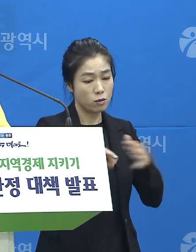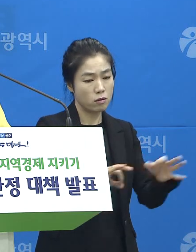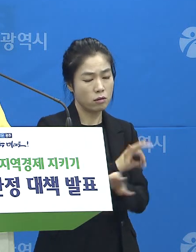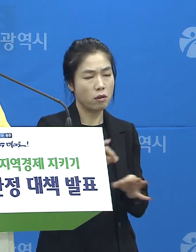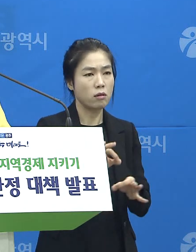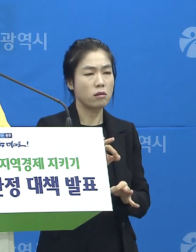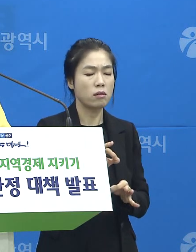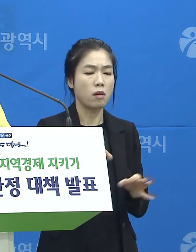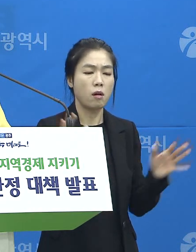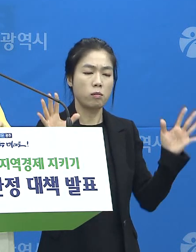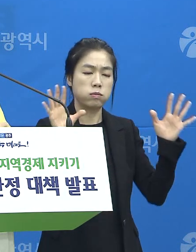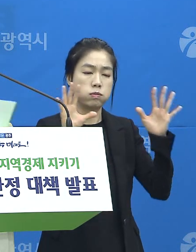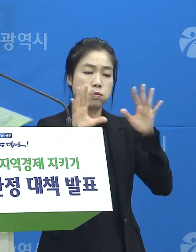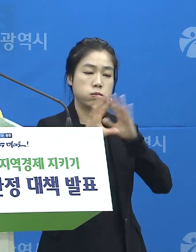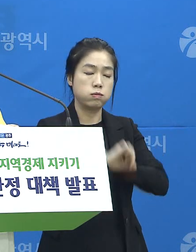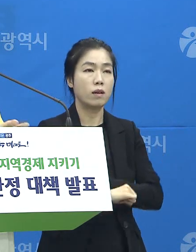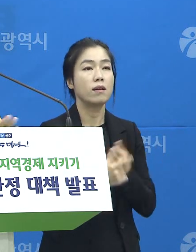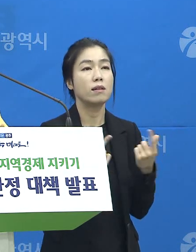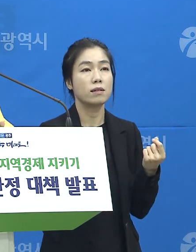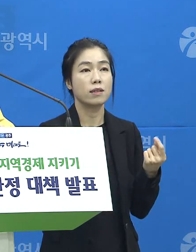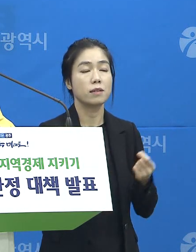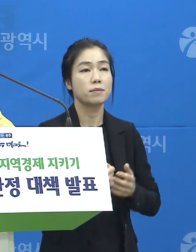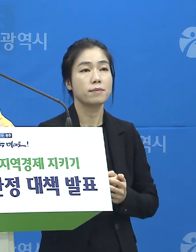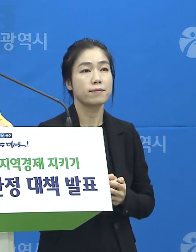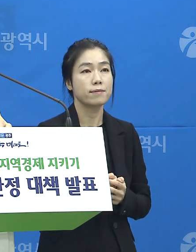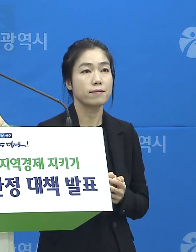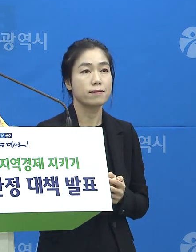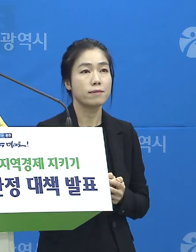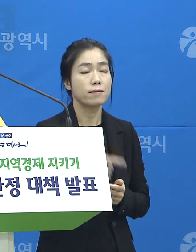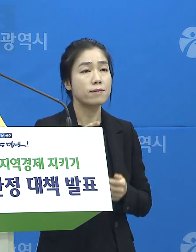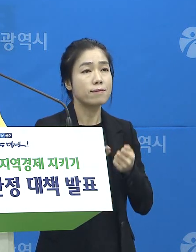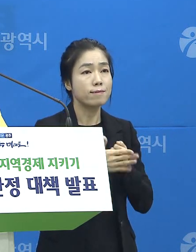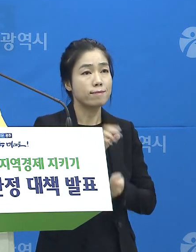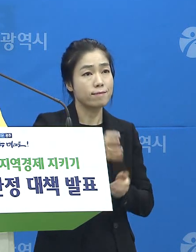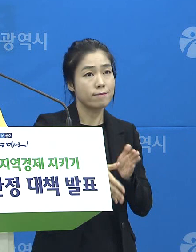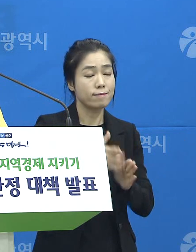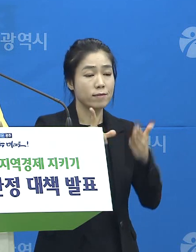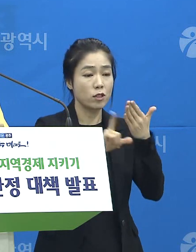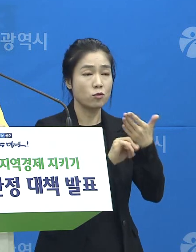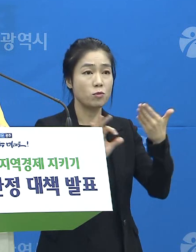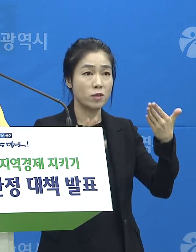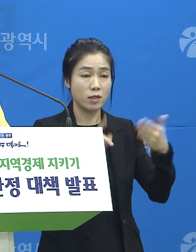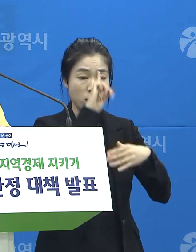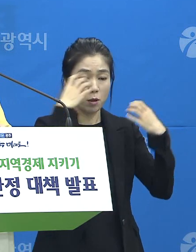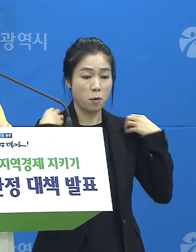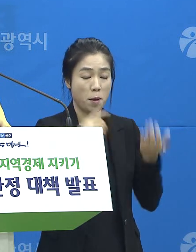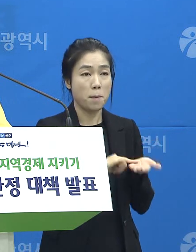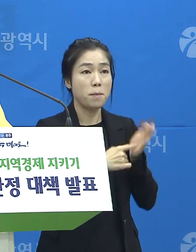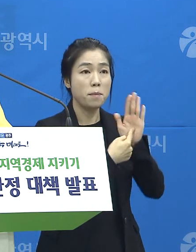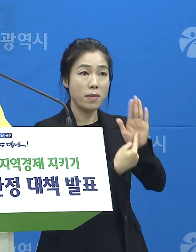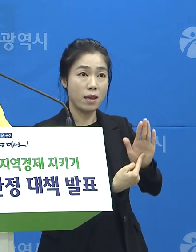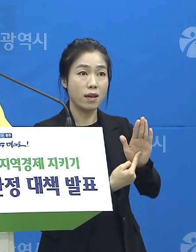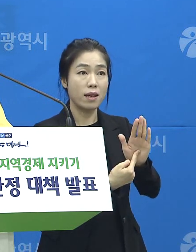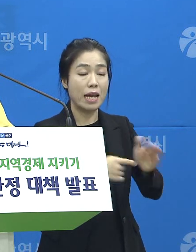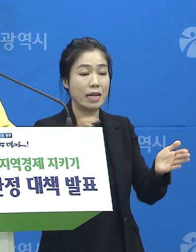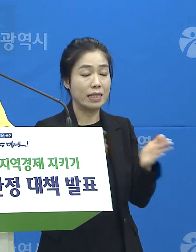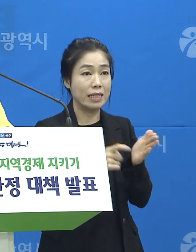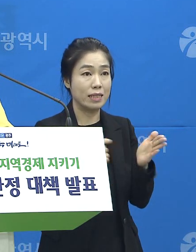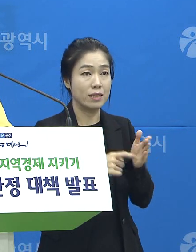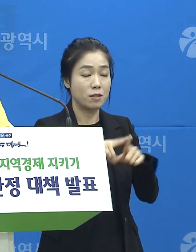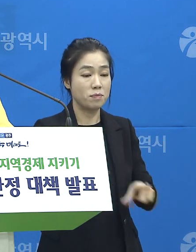지역경제는 침체의 늪에 빠졌습니다. 이에 우리 시는 9월 10일 정부가 발표한